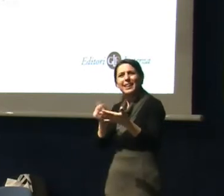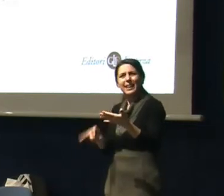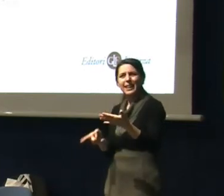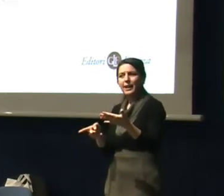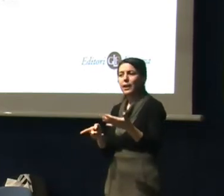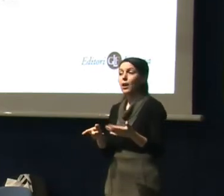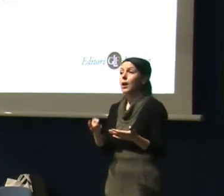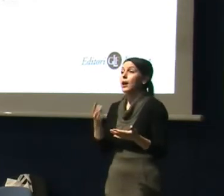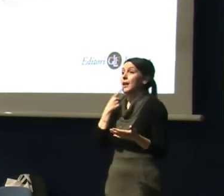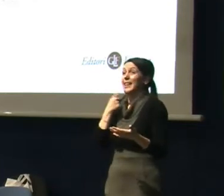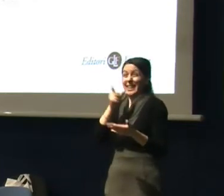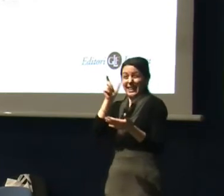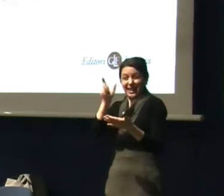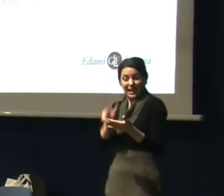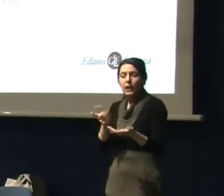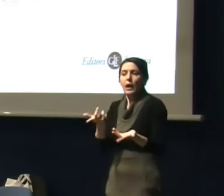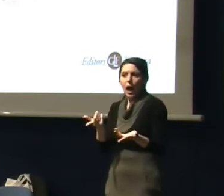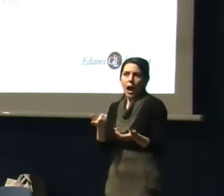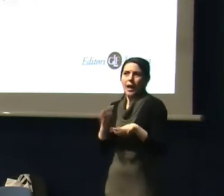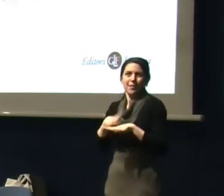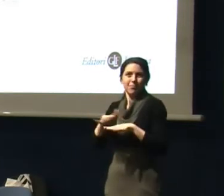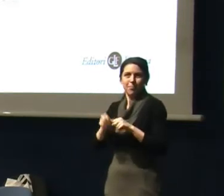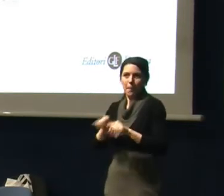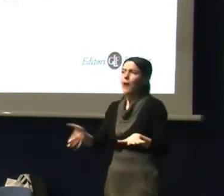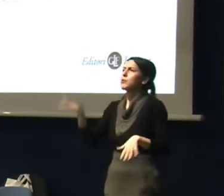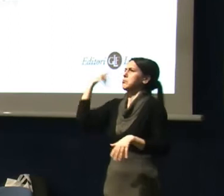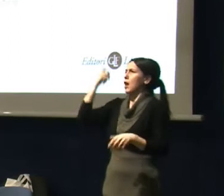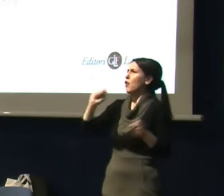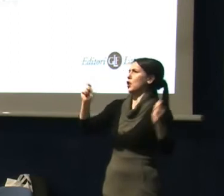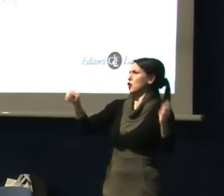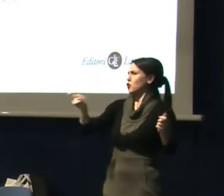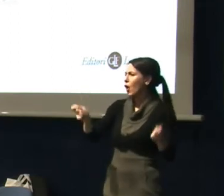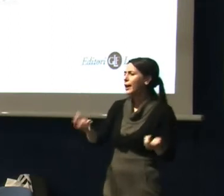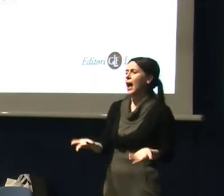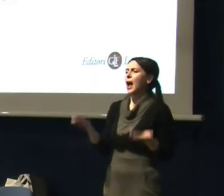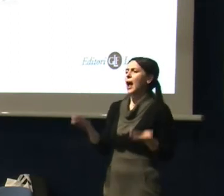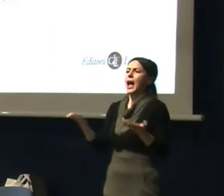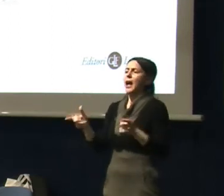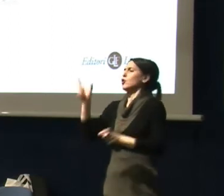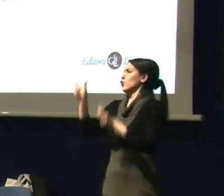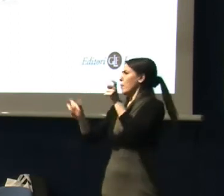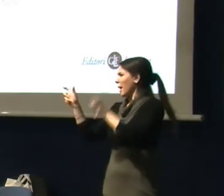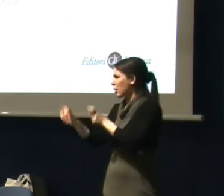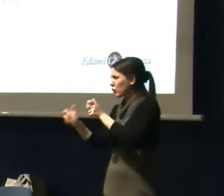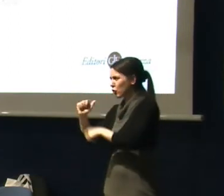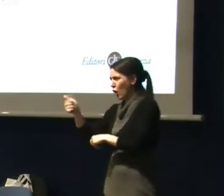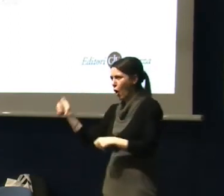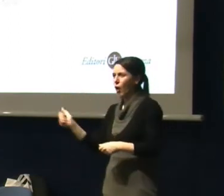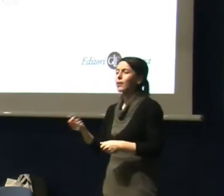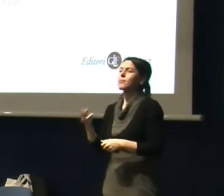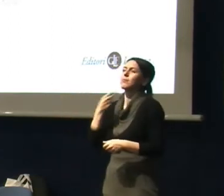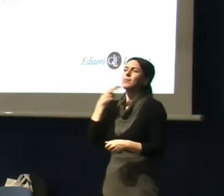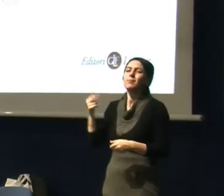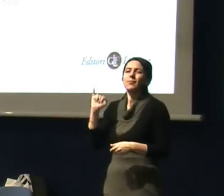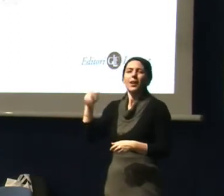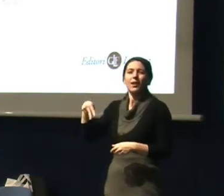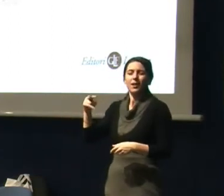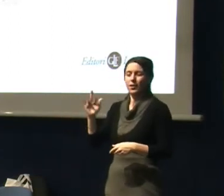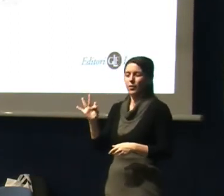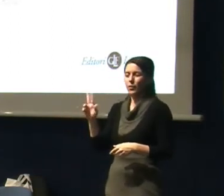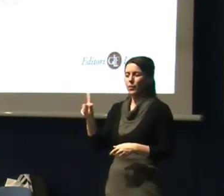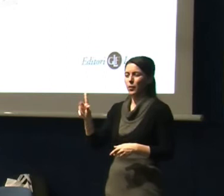normalmente un medium e quindi una volta era un giornale adesso sono persone sono influenze e via